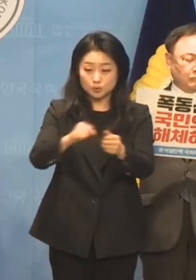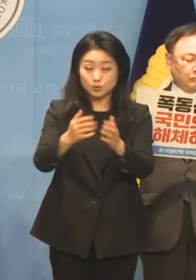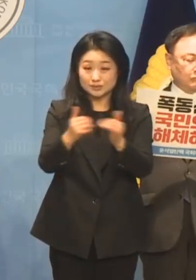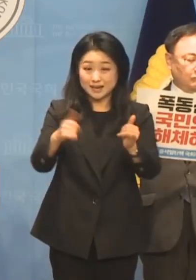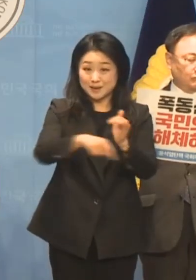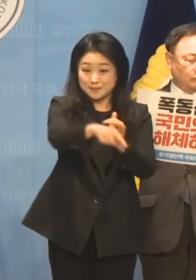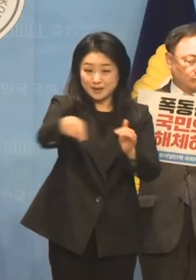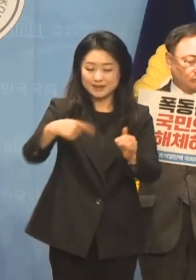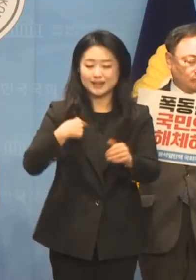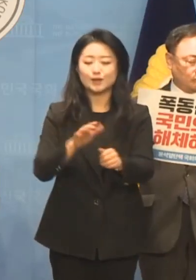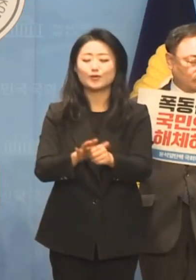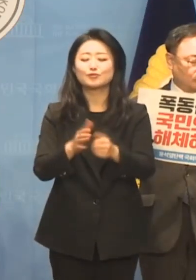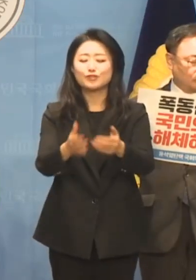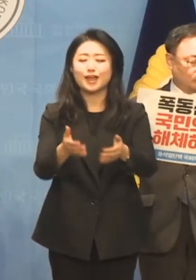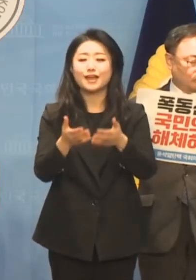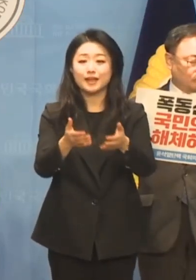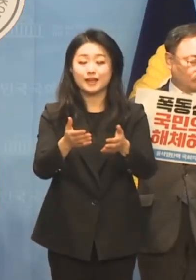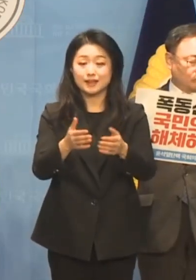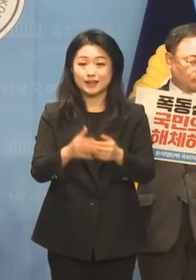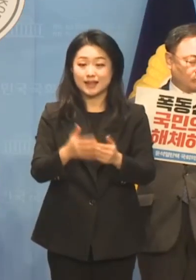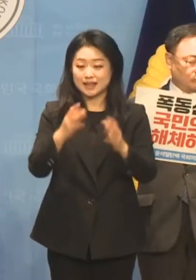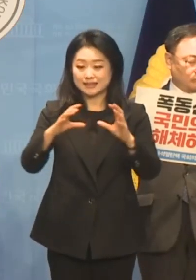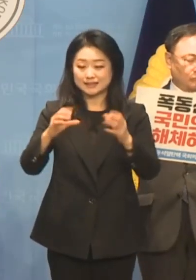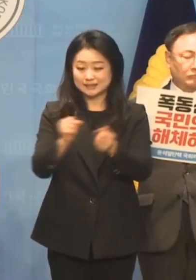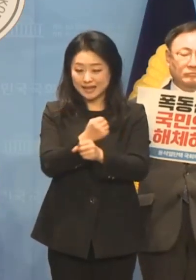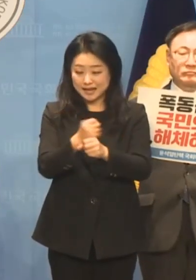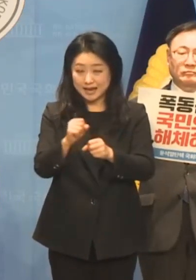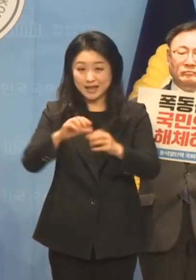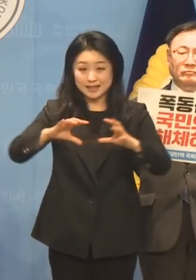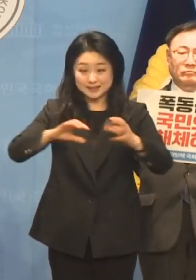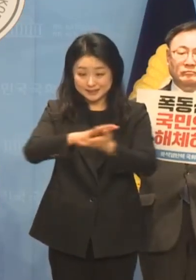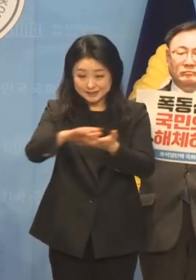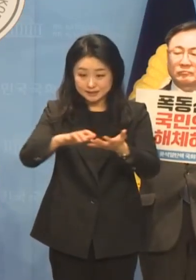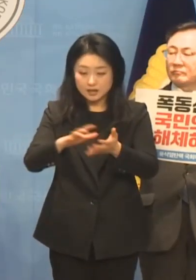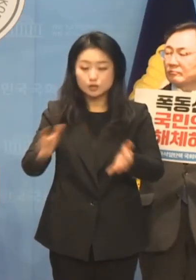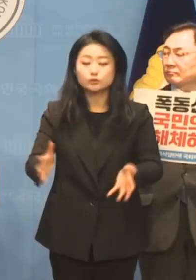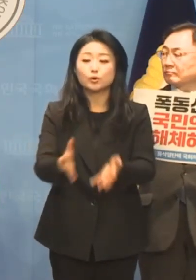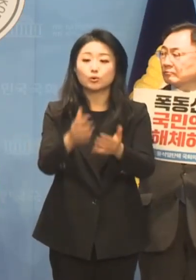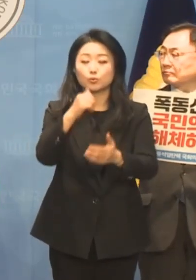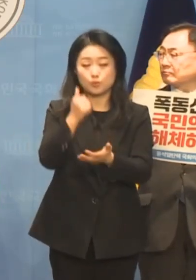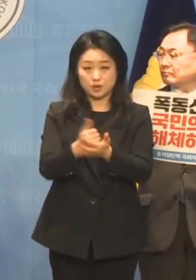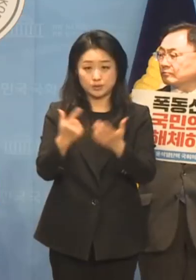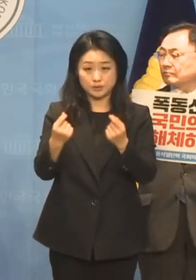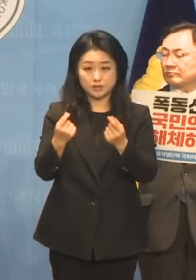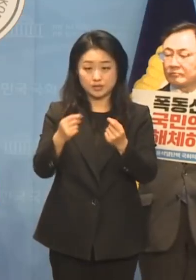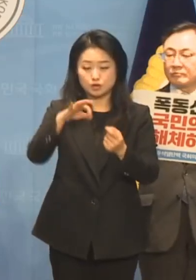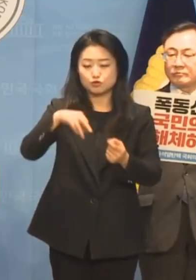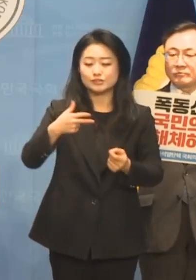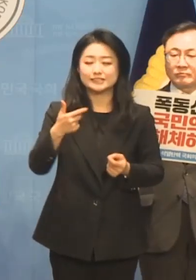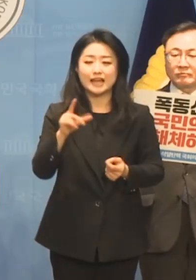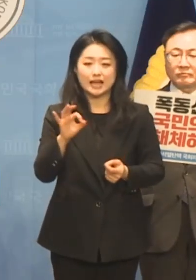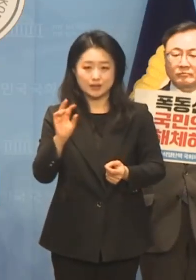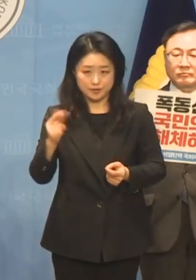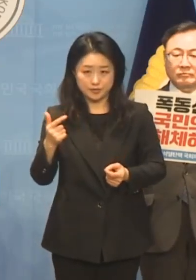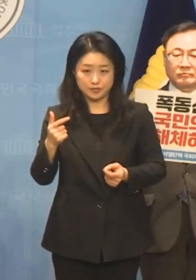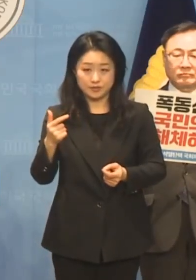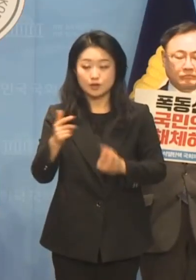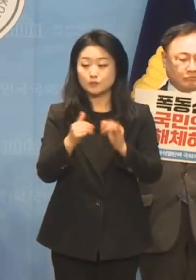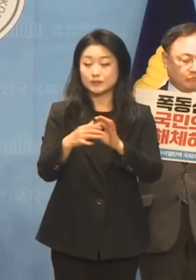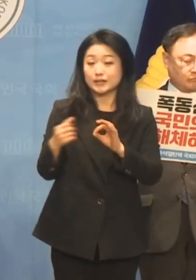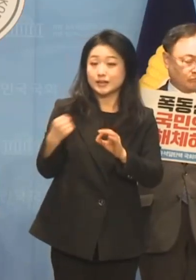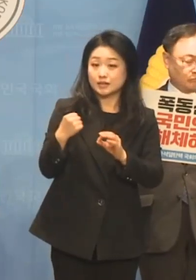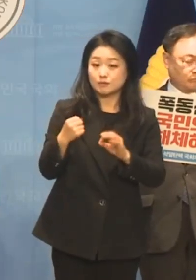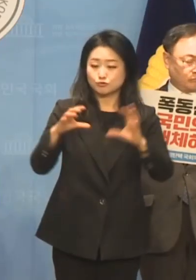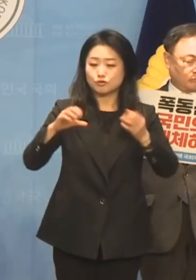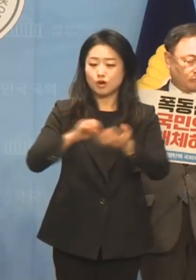한 것입니다. 당연히 내란 모의, 내란 선동에 해당됩니다. 국민의힘은 명백하게 국헌문란